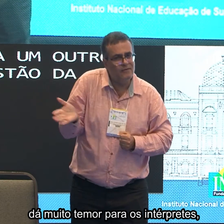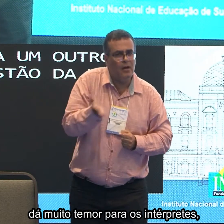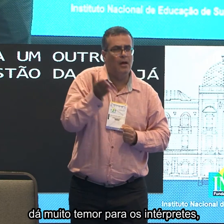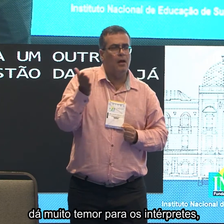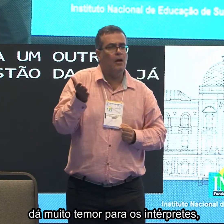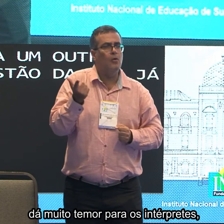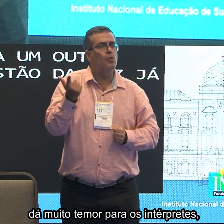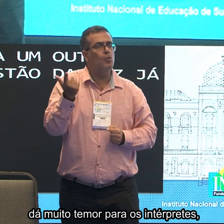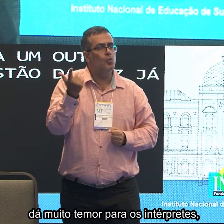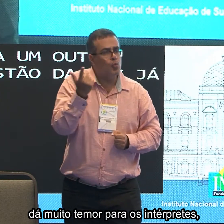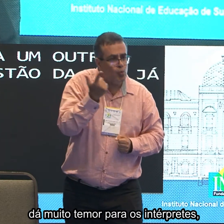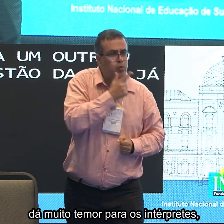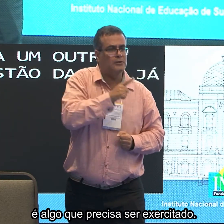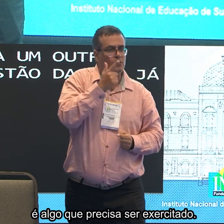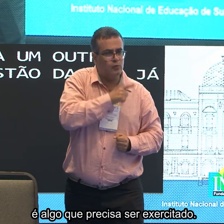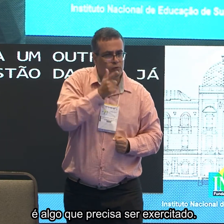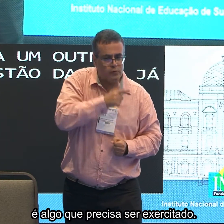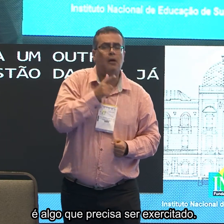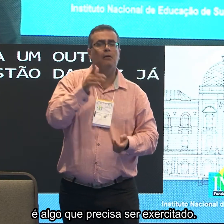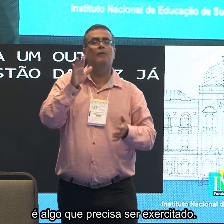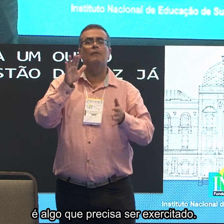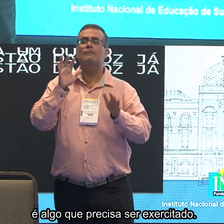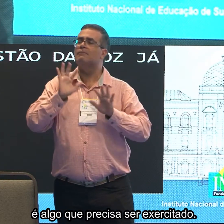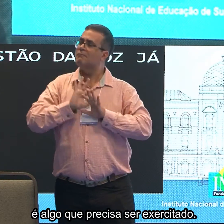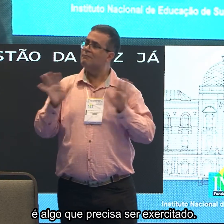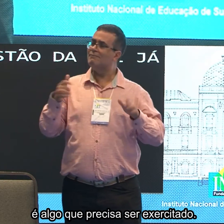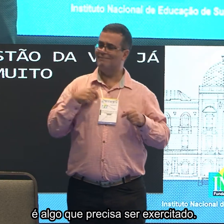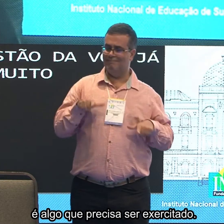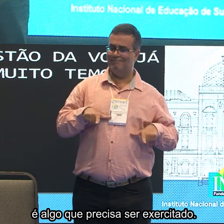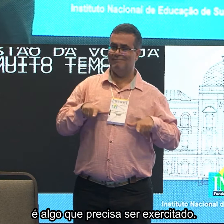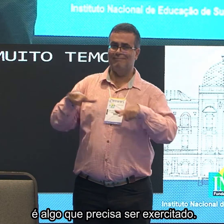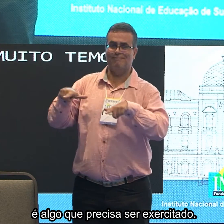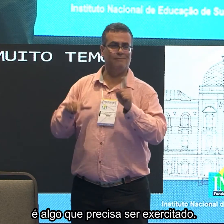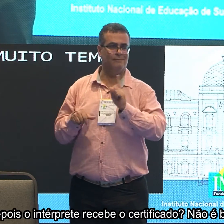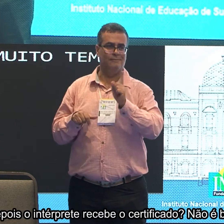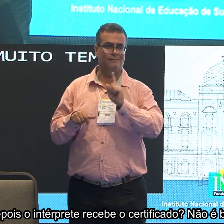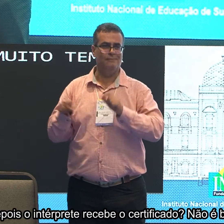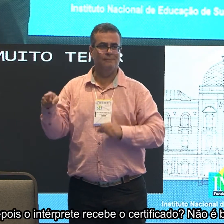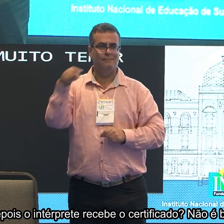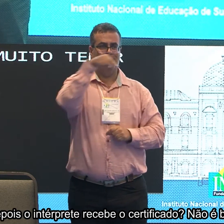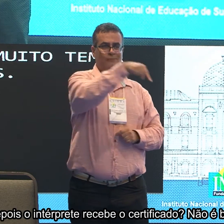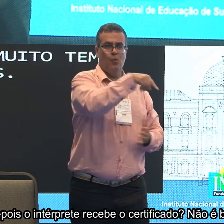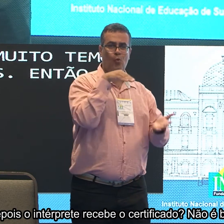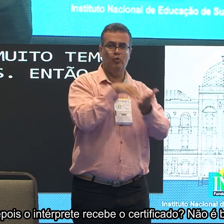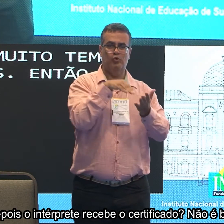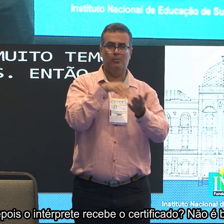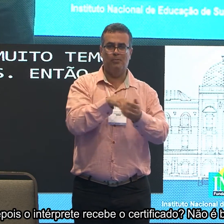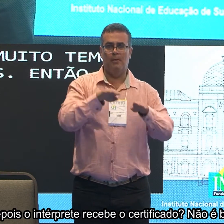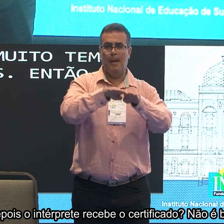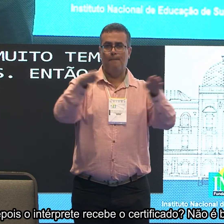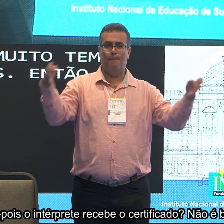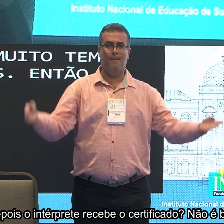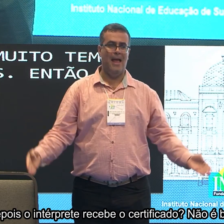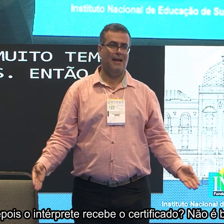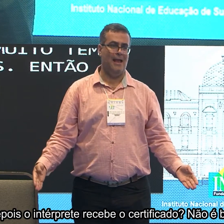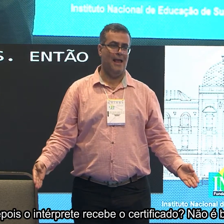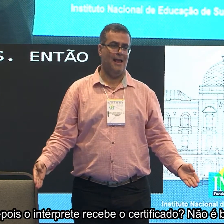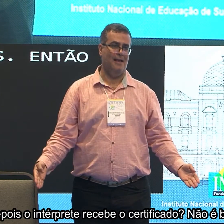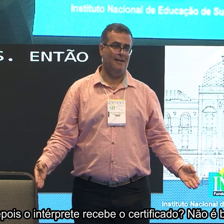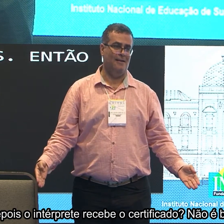os intérpretes. Então é algo que precisa ser exercitado. Então aí depois o intérprete já recebe um certificado,